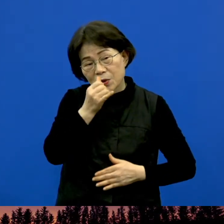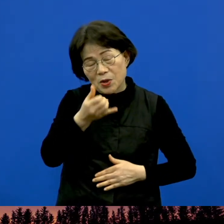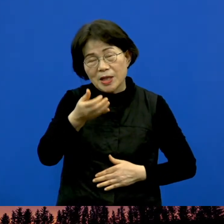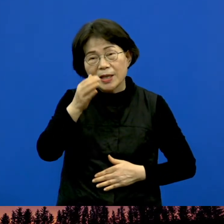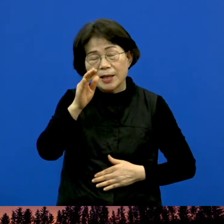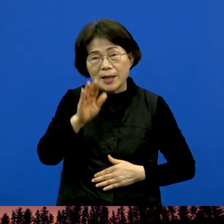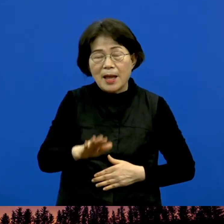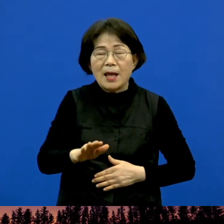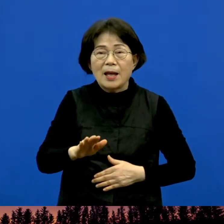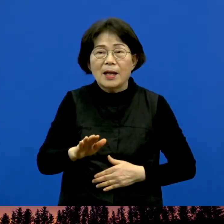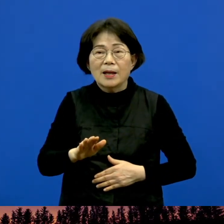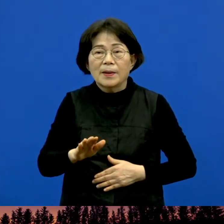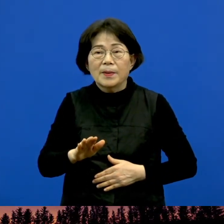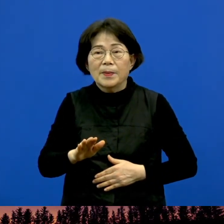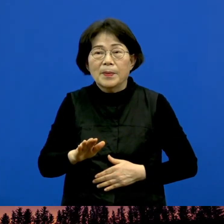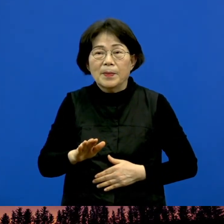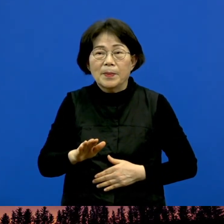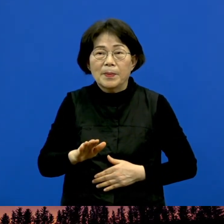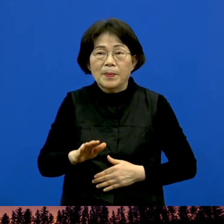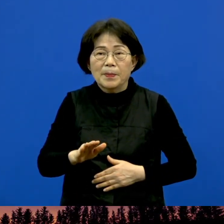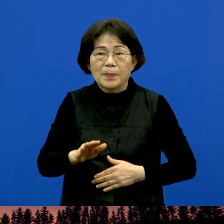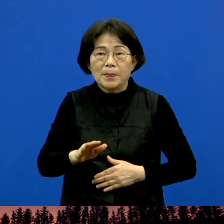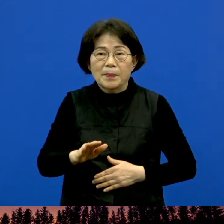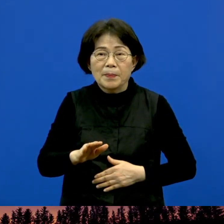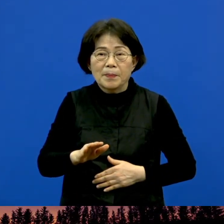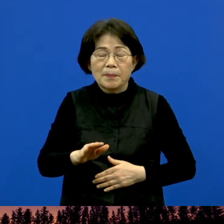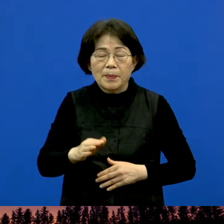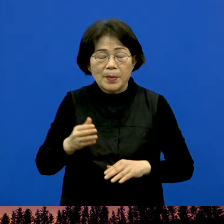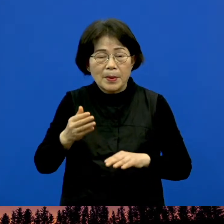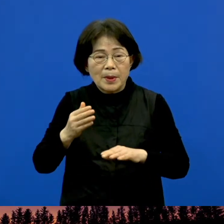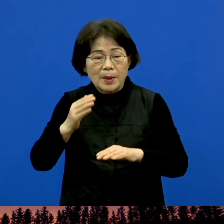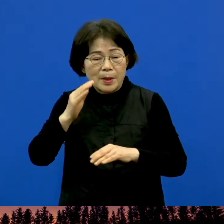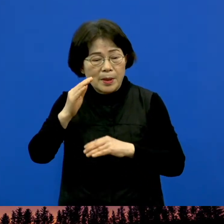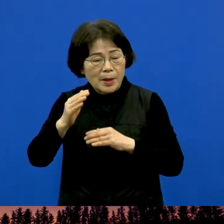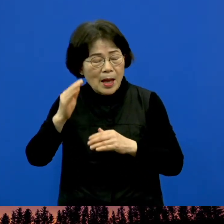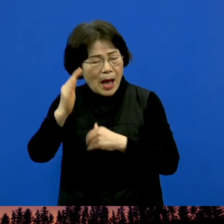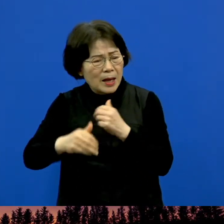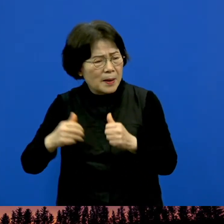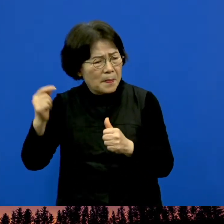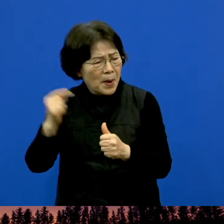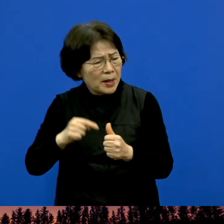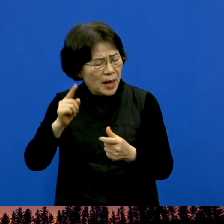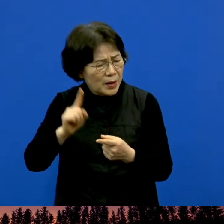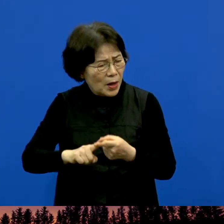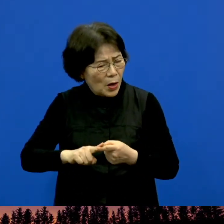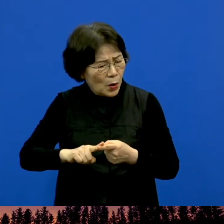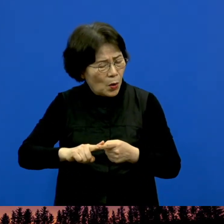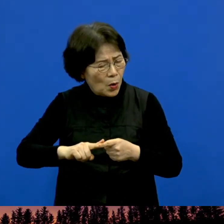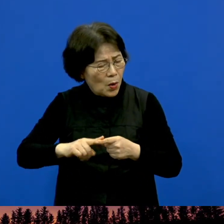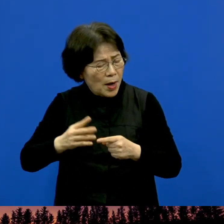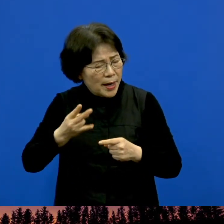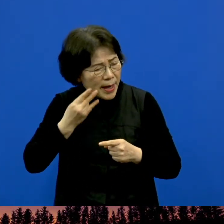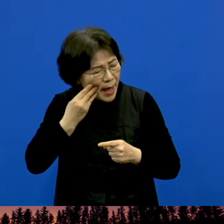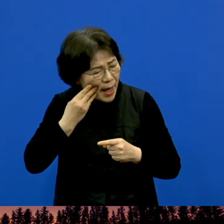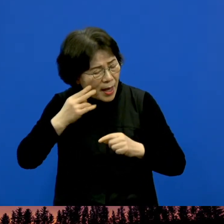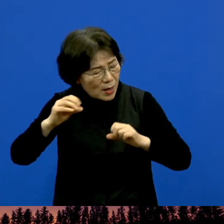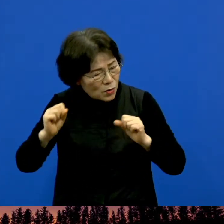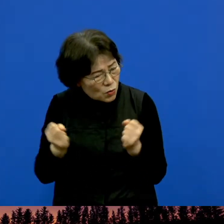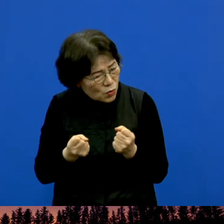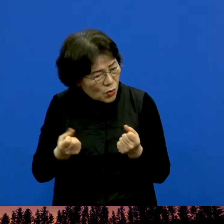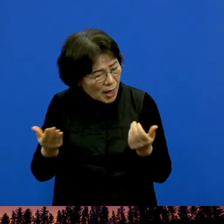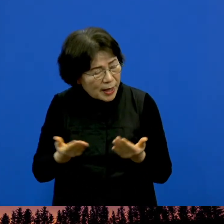있어요. 그러면 나름대로의 철학이 있기 때문에 다른 사람의 말에 귀를 기울이지 않아요. 내가 내 방식으로 하는 거잖아요.